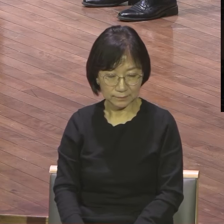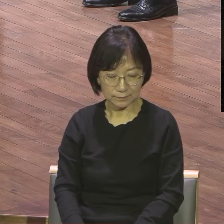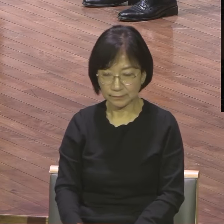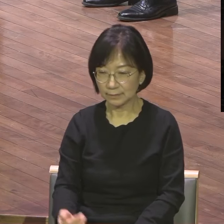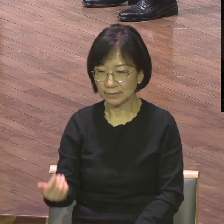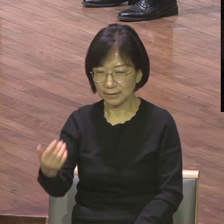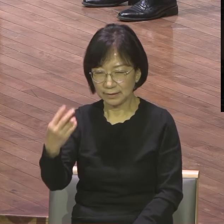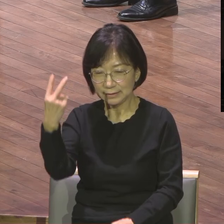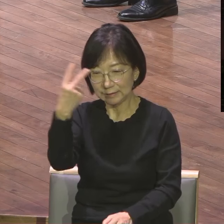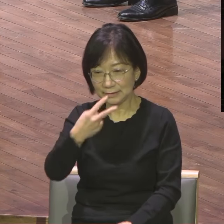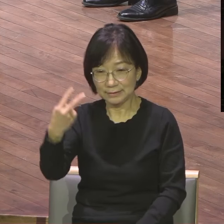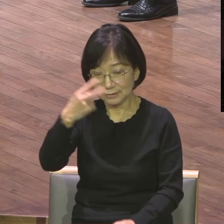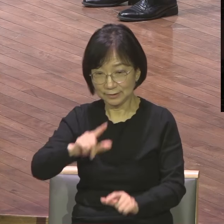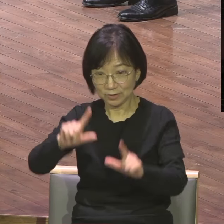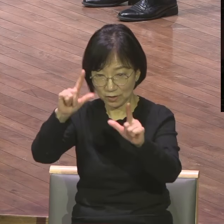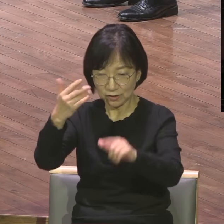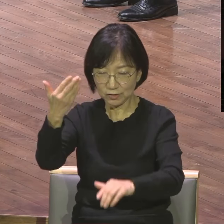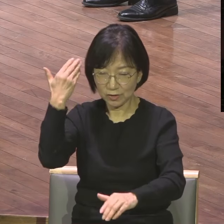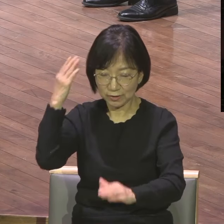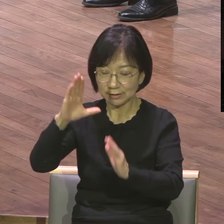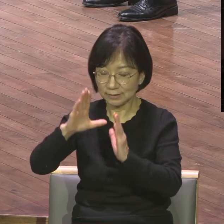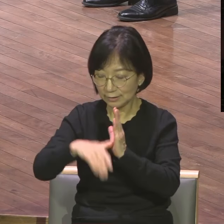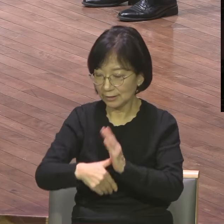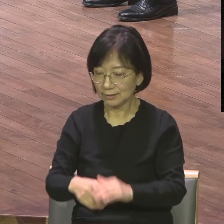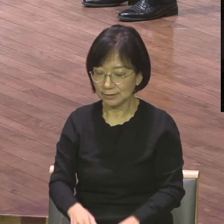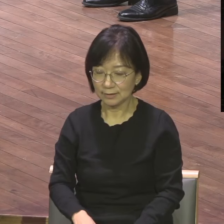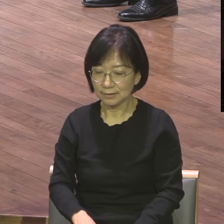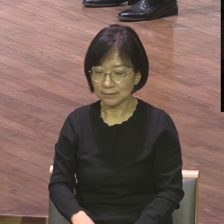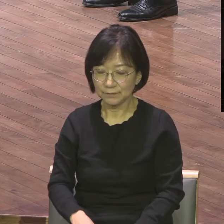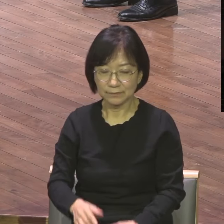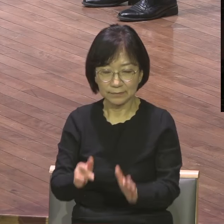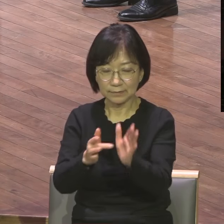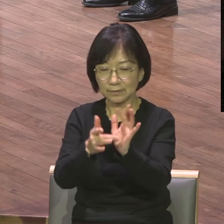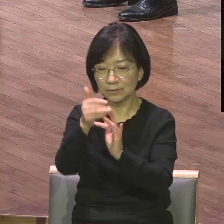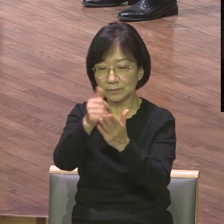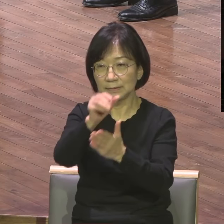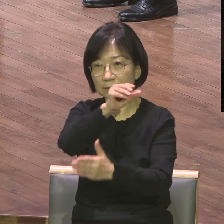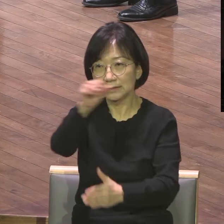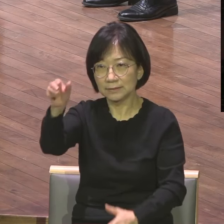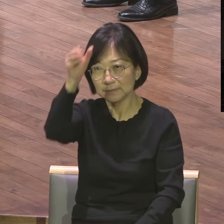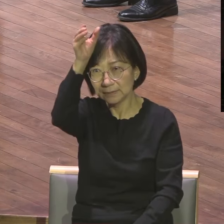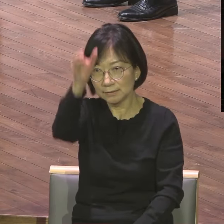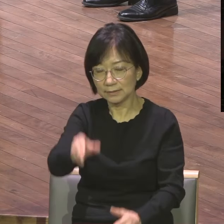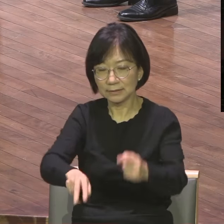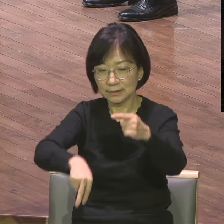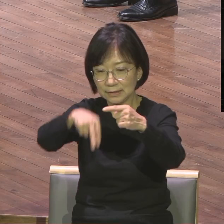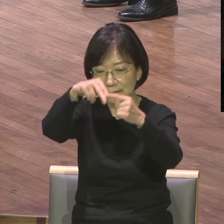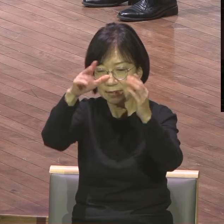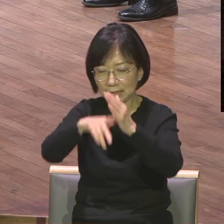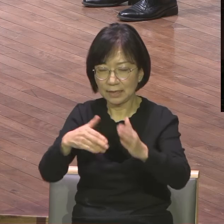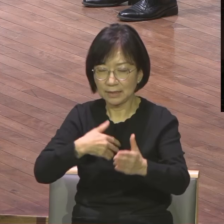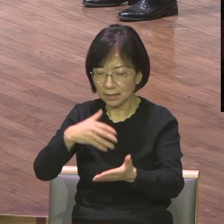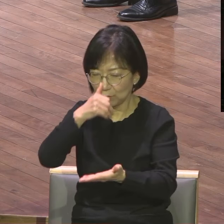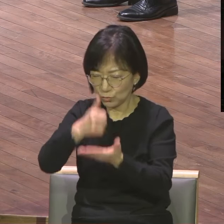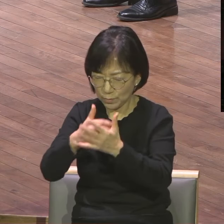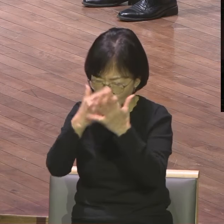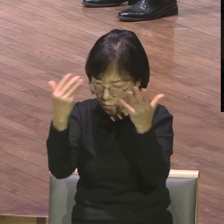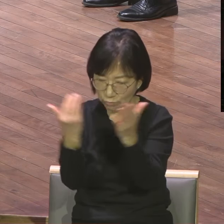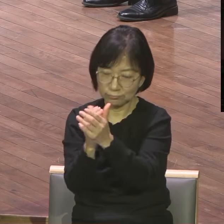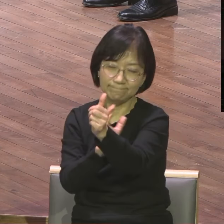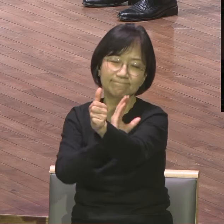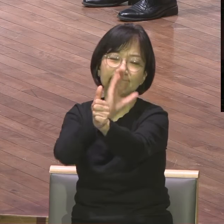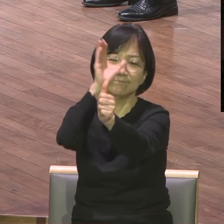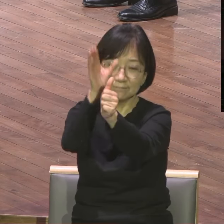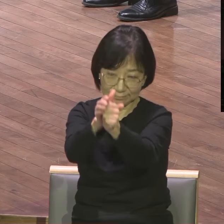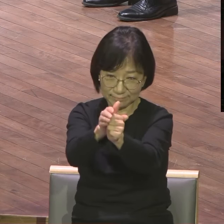전가되고 예수님은 나의 죄를 짊어지고 십자가에서 붉은 피를 흘리신 그 그리스도의 피, 이 찬양을